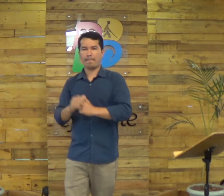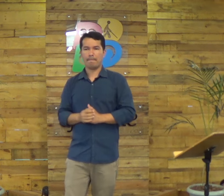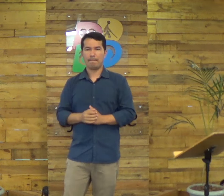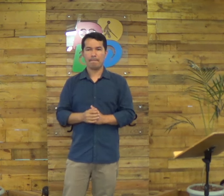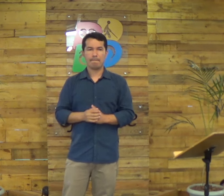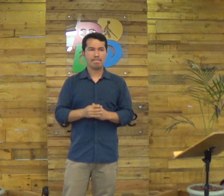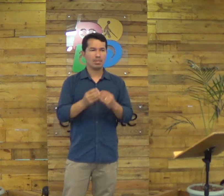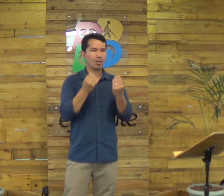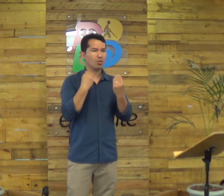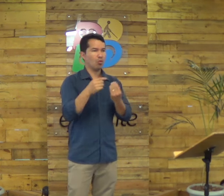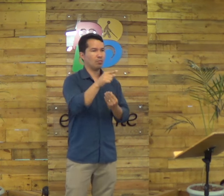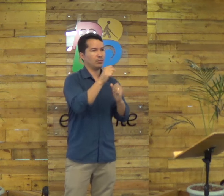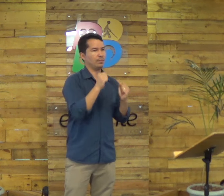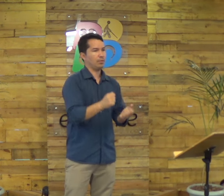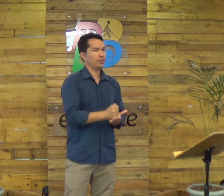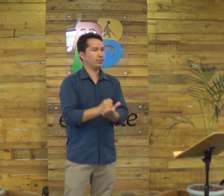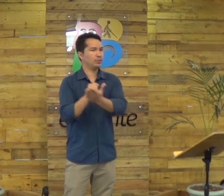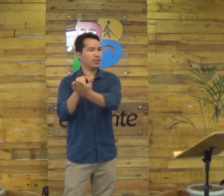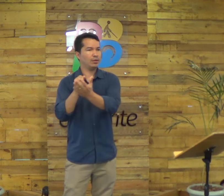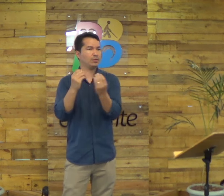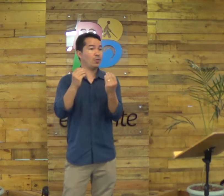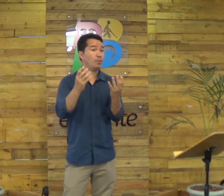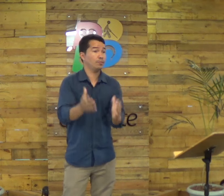como é que você pode ajudar? Hein?